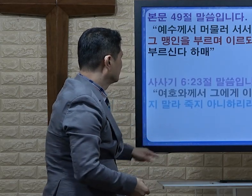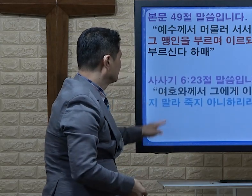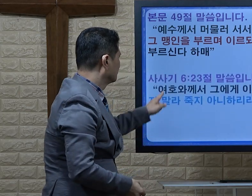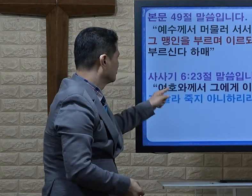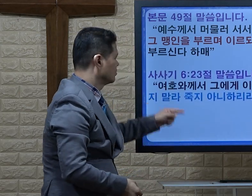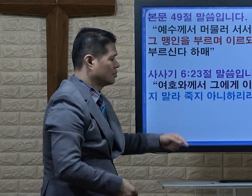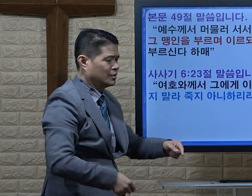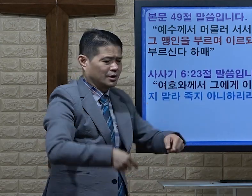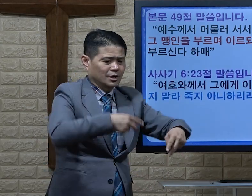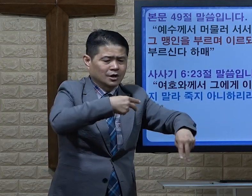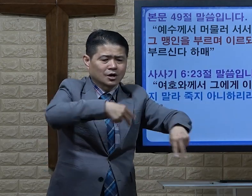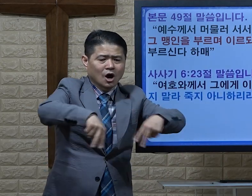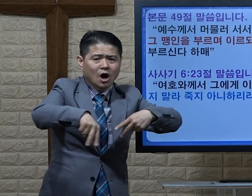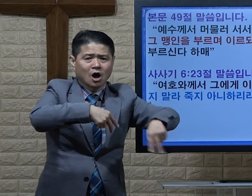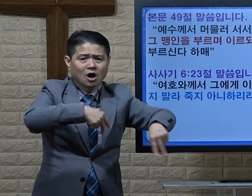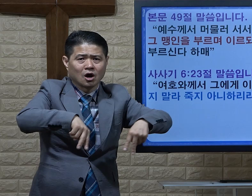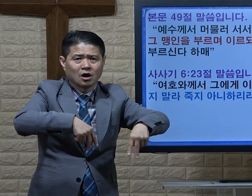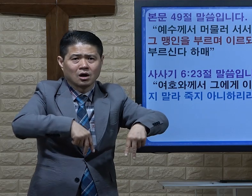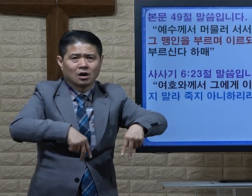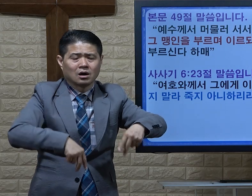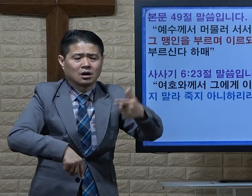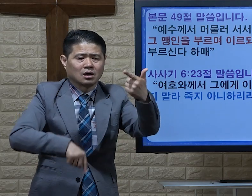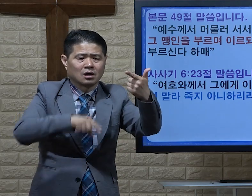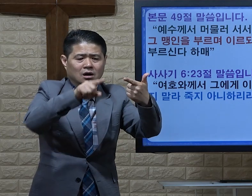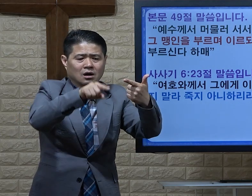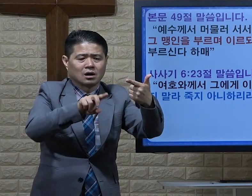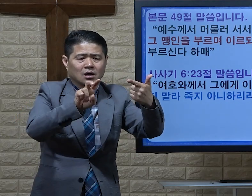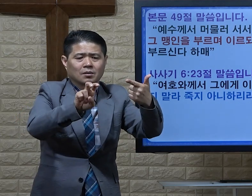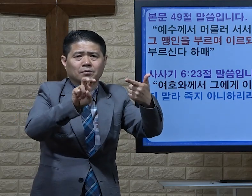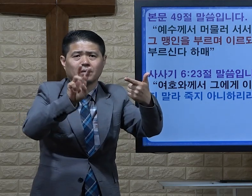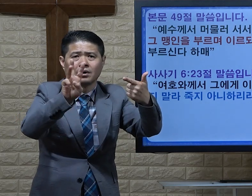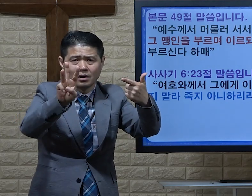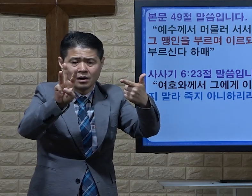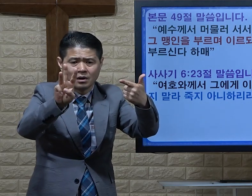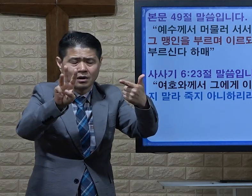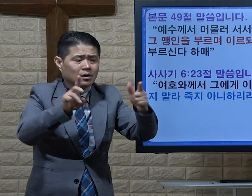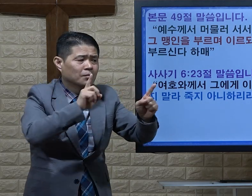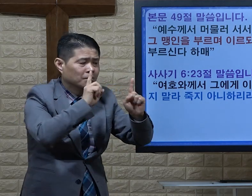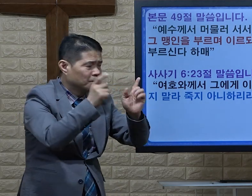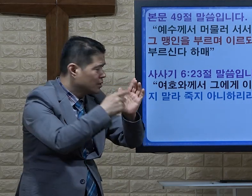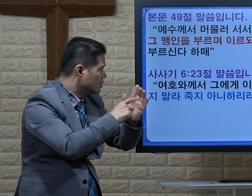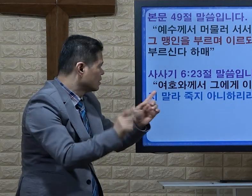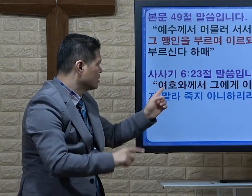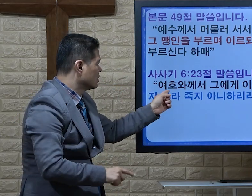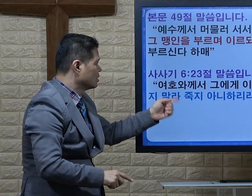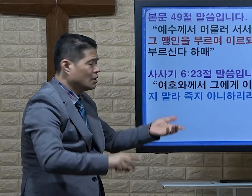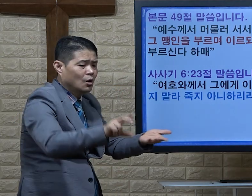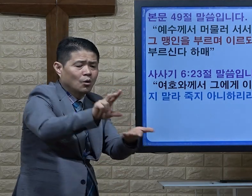사사기 6장 23절 말씀입니다. 이